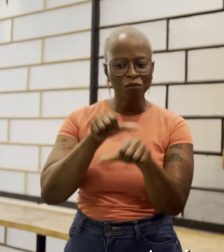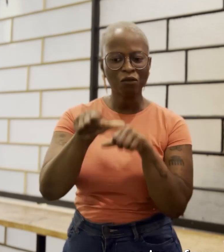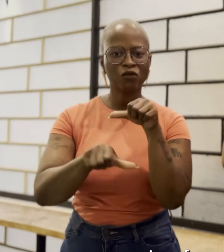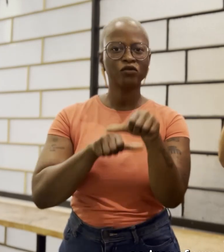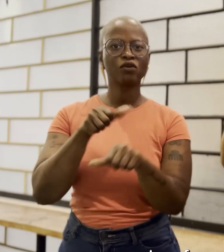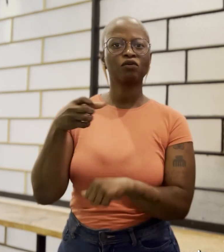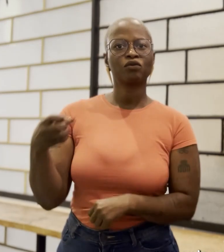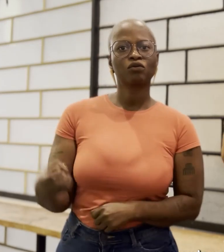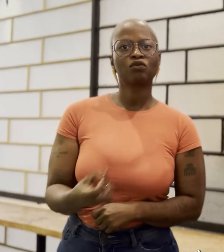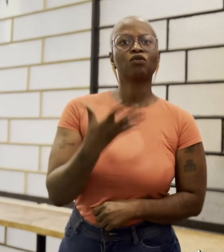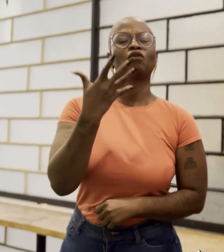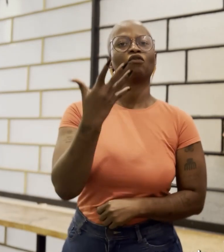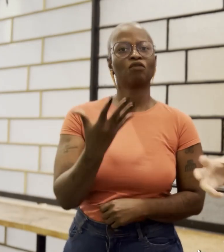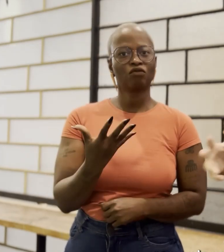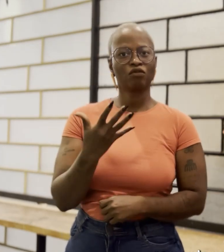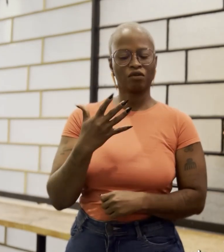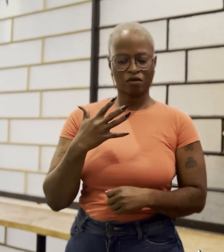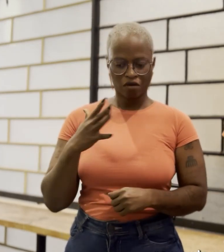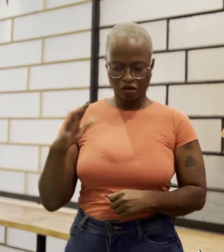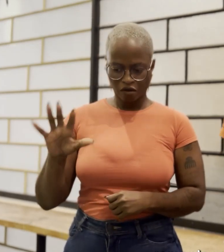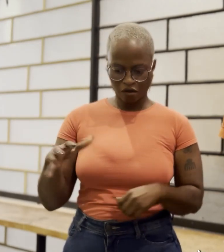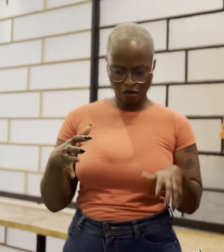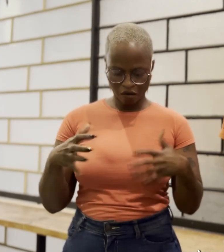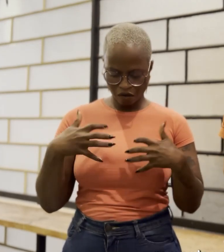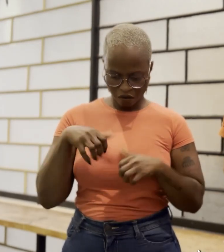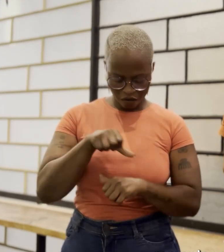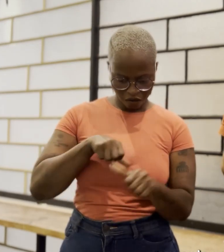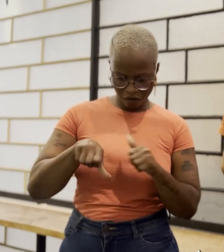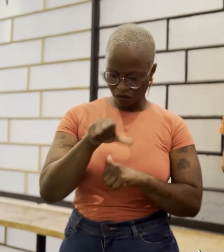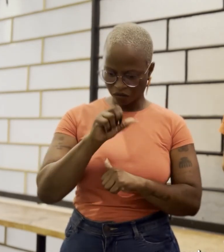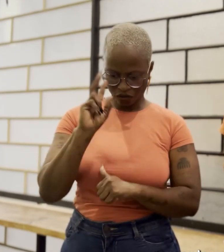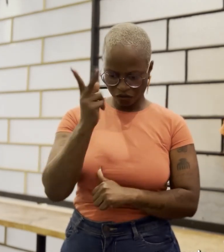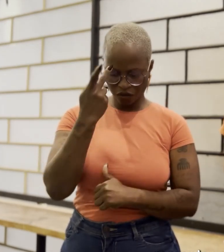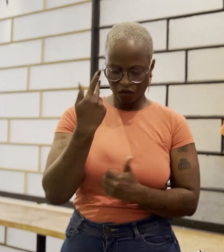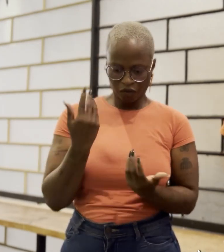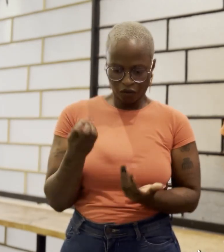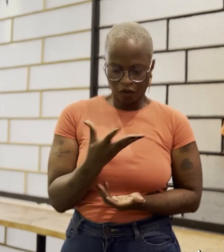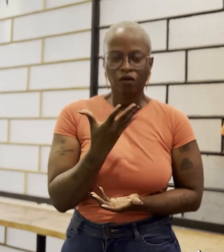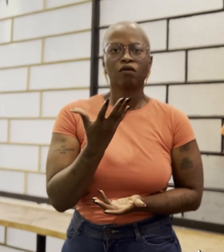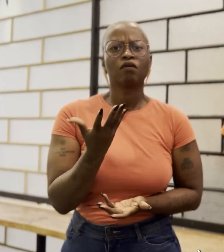nesse novo remontar dos fragmentos?